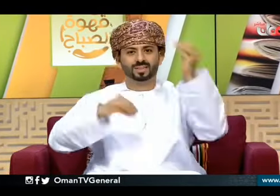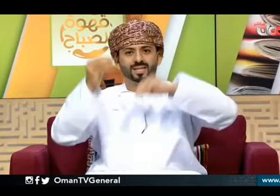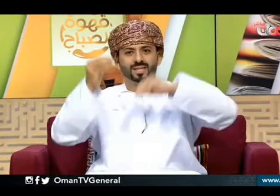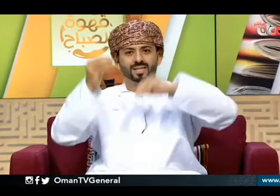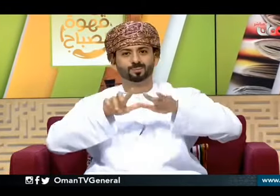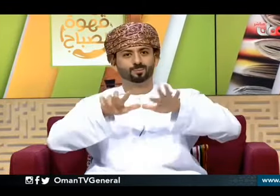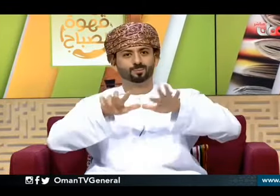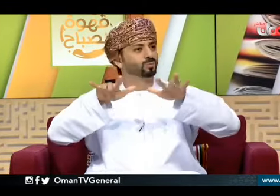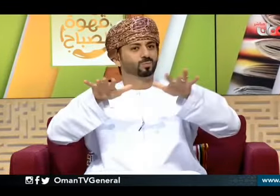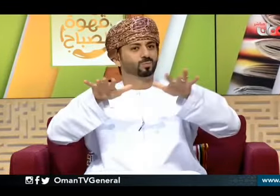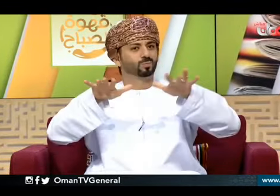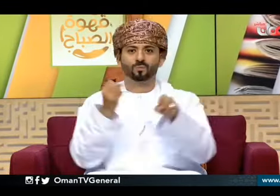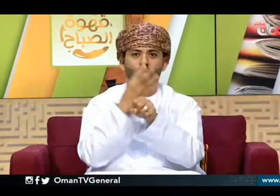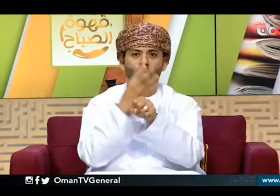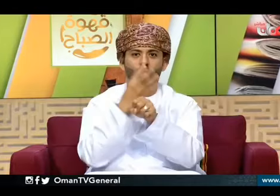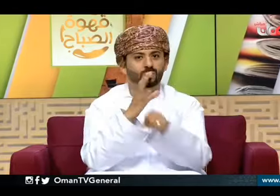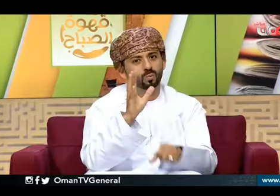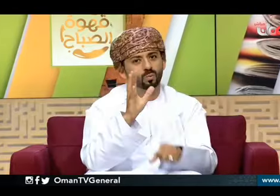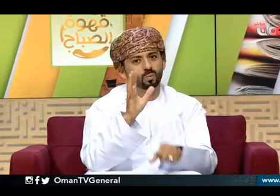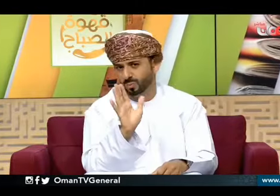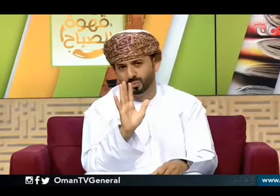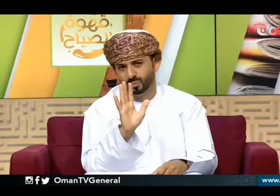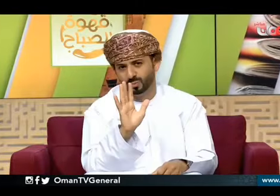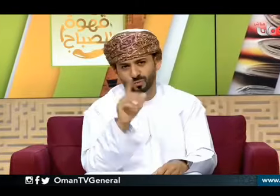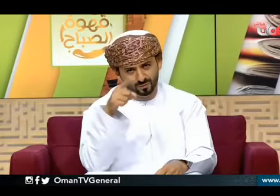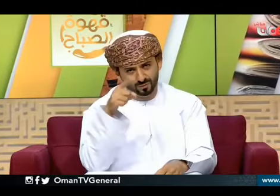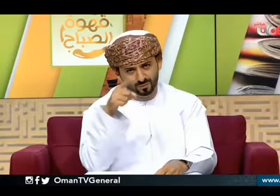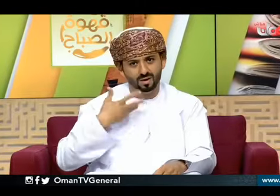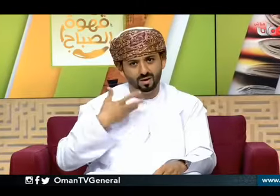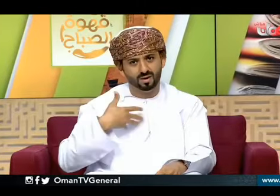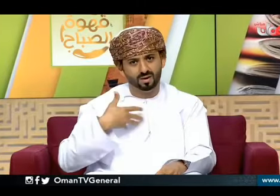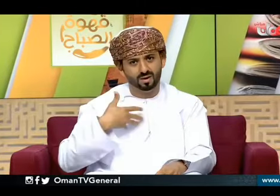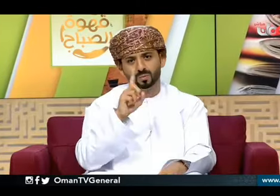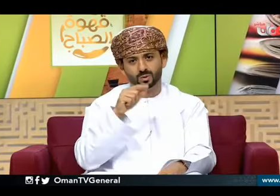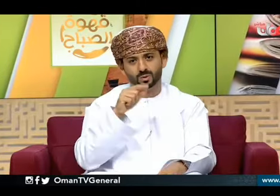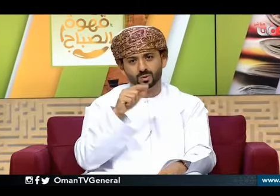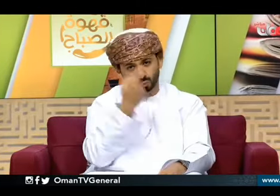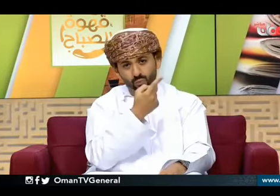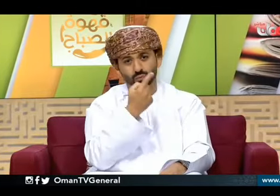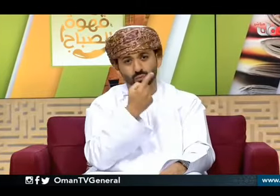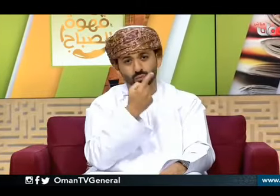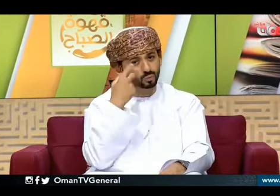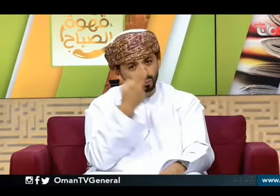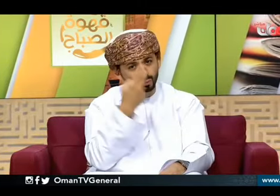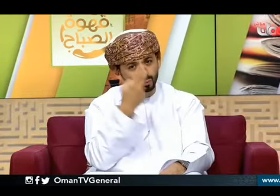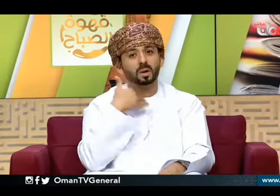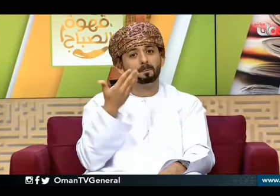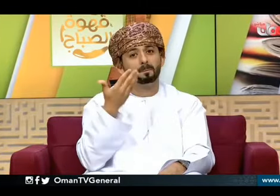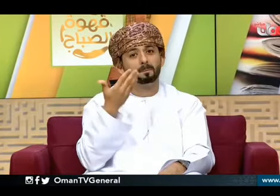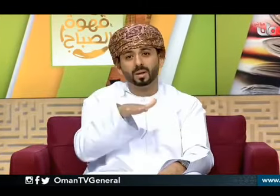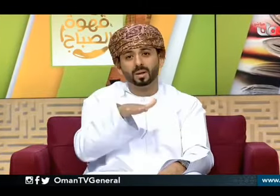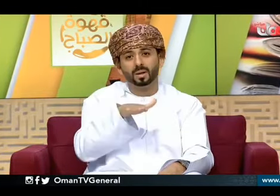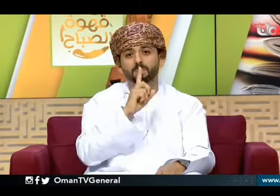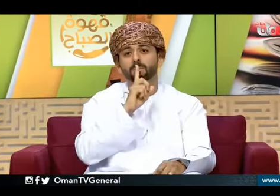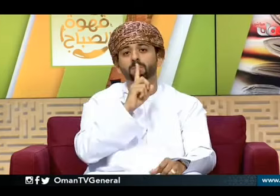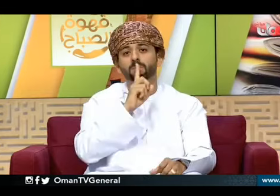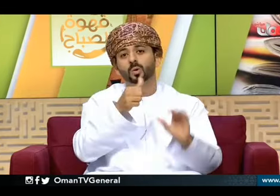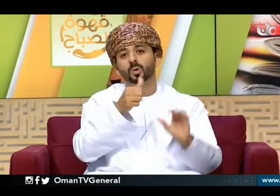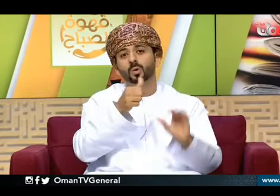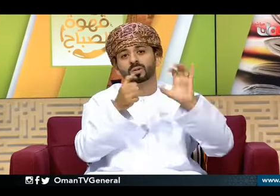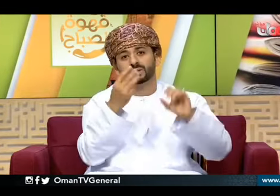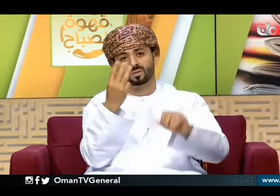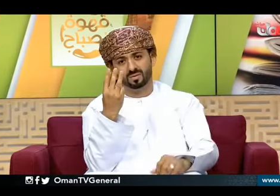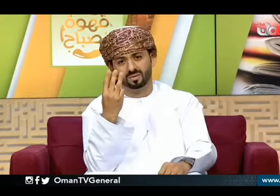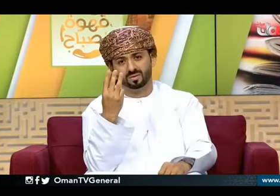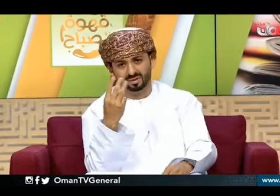التعامل مع هذه الجائحة بحيث أنه لا ينتشر بشكل كبير جدا، وأن لا نتصرف تصرف عشوائي أو عدم مسؤولية. لابد أن ننتبه.